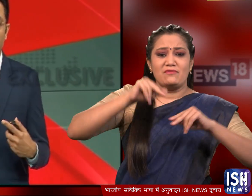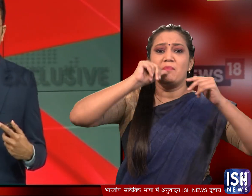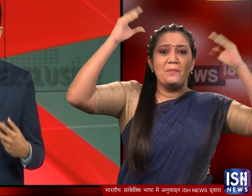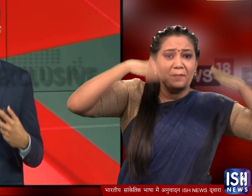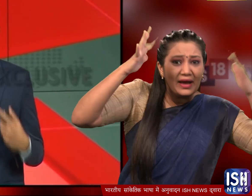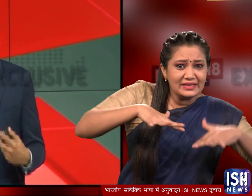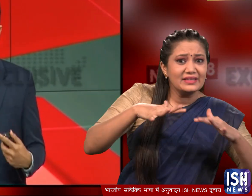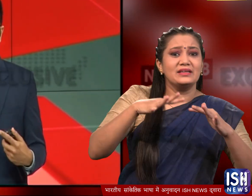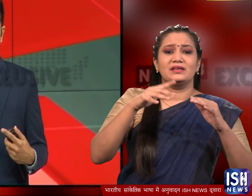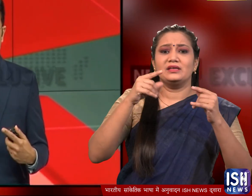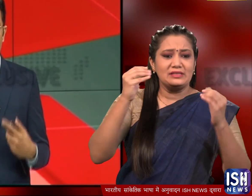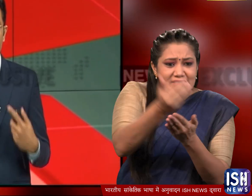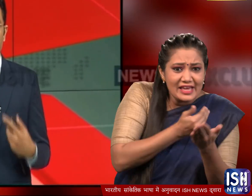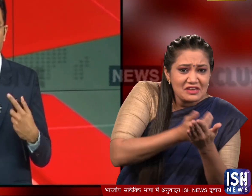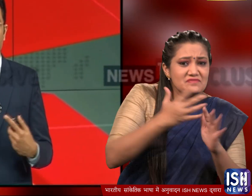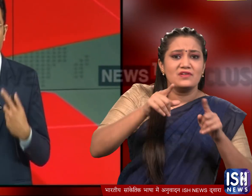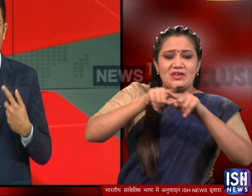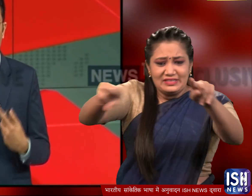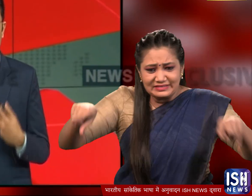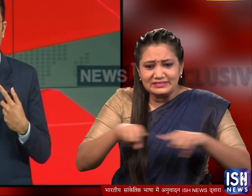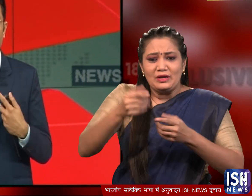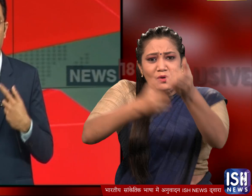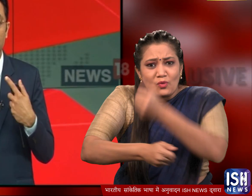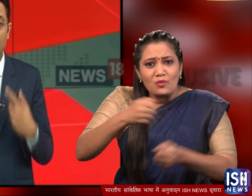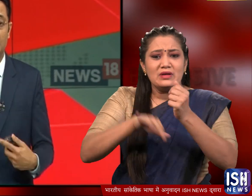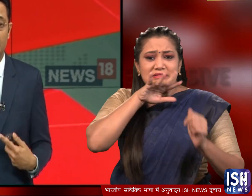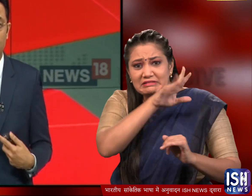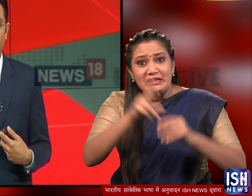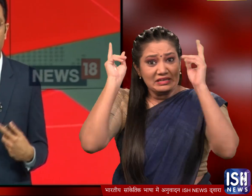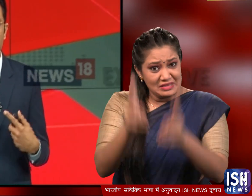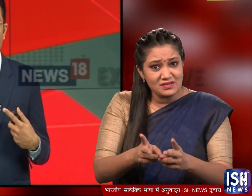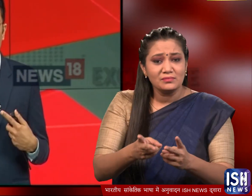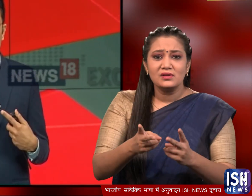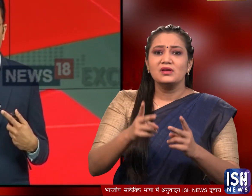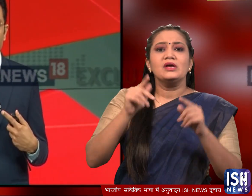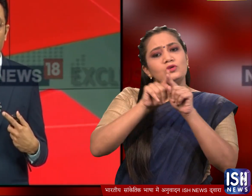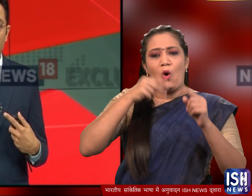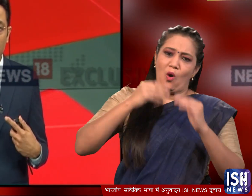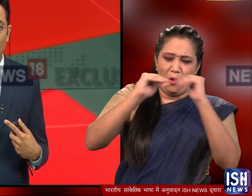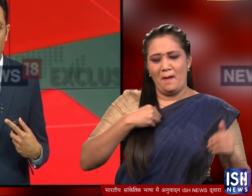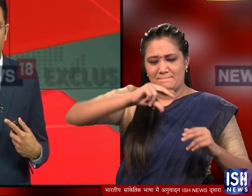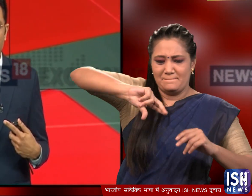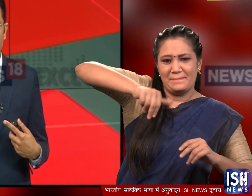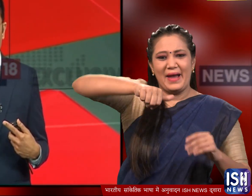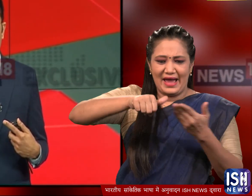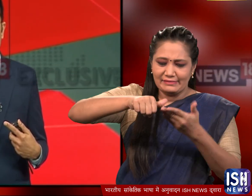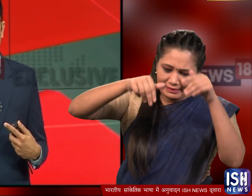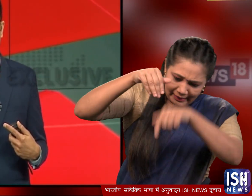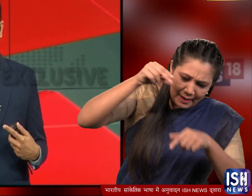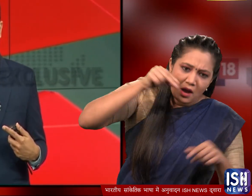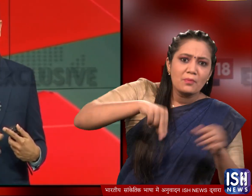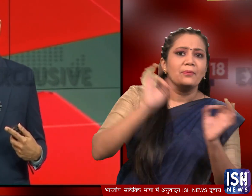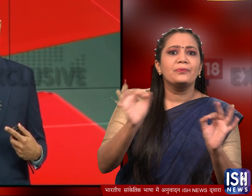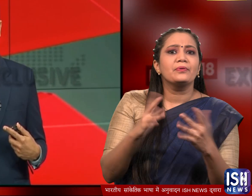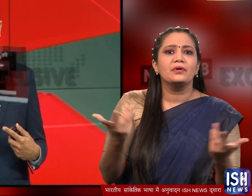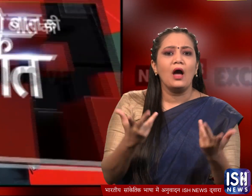बारिश का पानी सहेजना नहीं सीखेंगे, नदी, तालाब और कुएं का पानी गंदा करते रहेंगे, तो घर में नल तो लग जाएगा, लेकिन पानी के